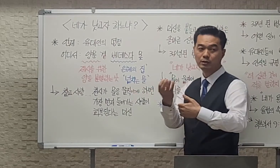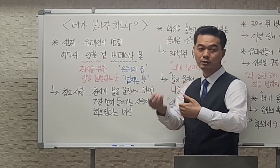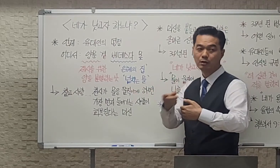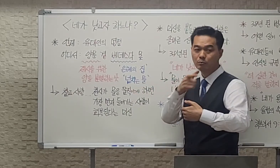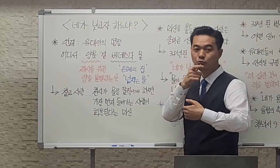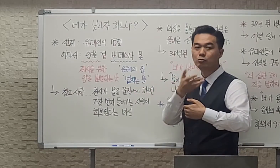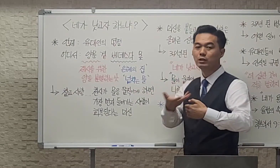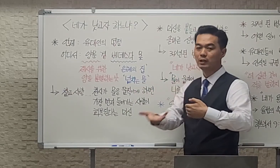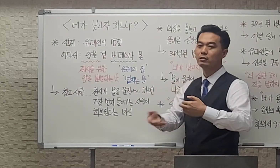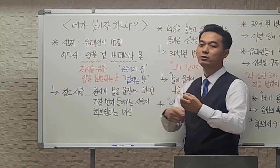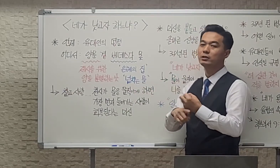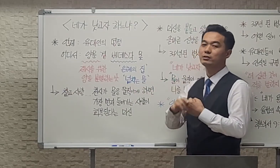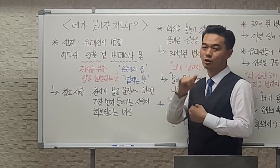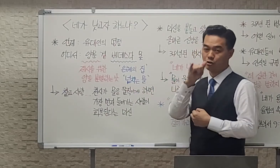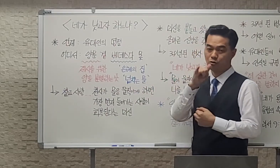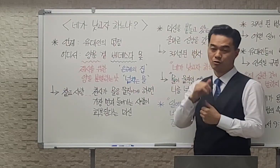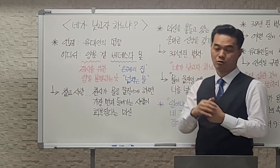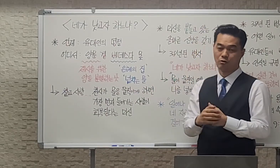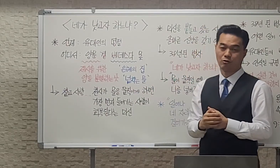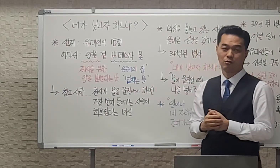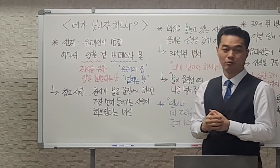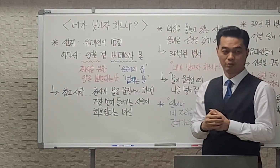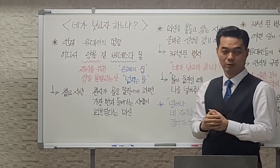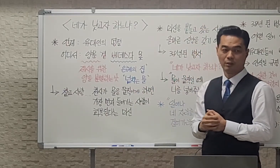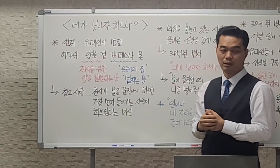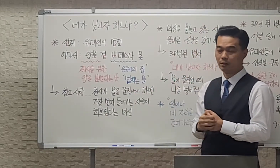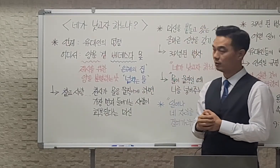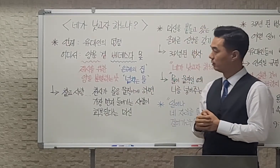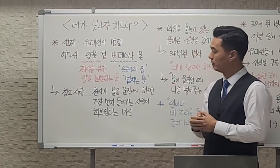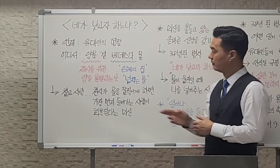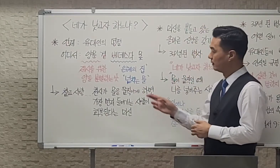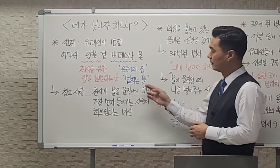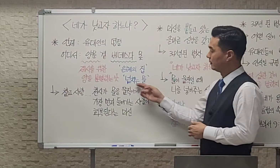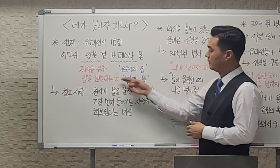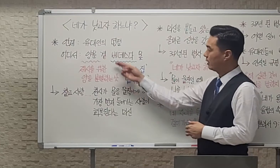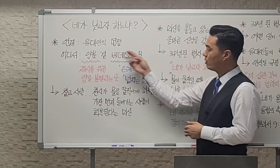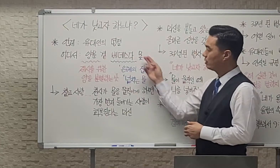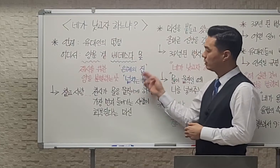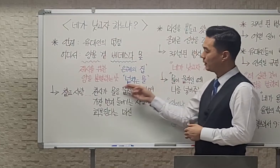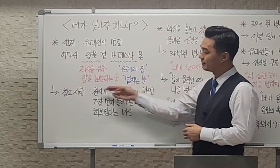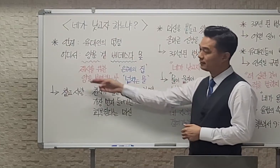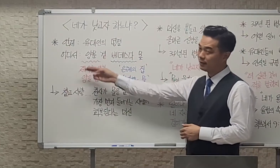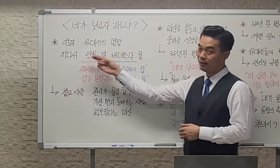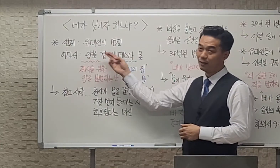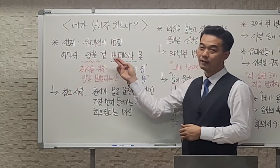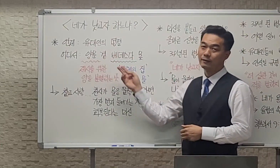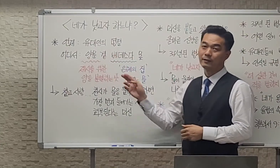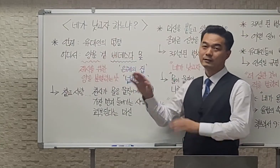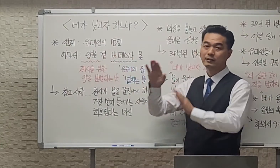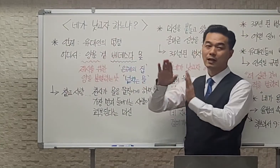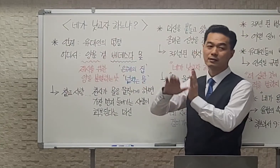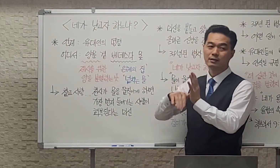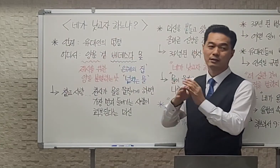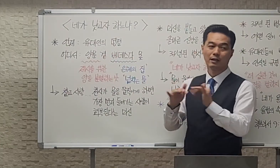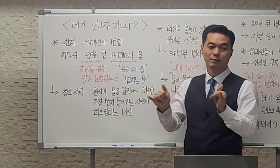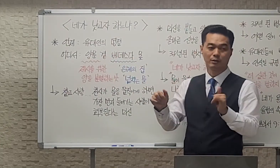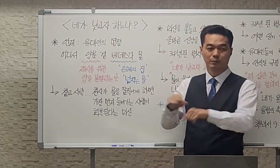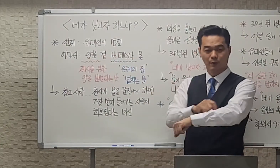넘치는 물이라는 뜻이 있어요. 네. 이 상황들을 봤을 때 그 당시 사람들,